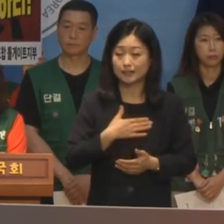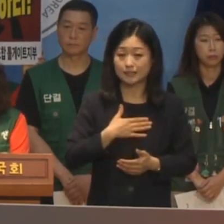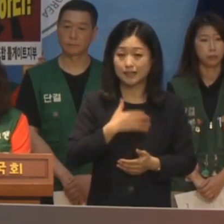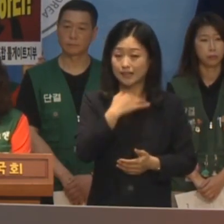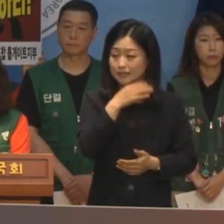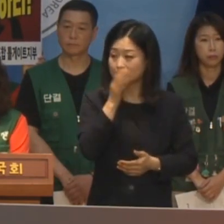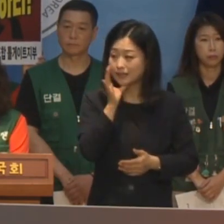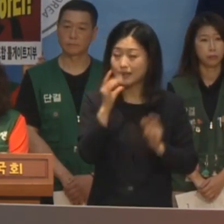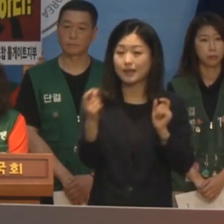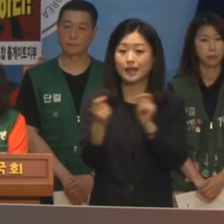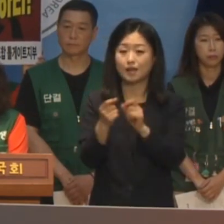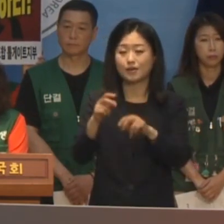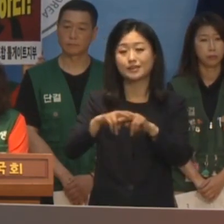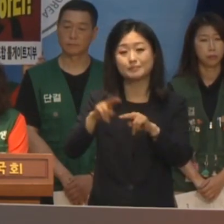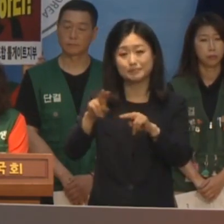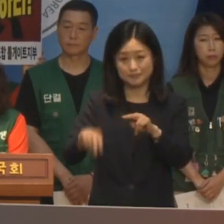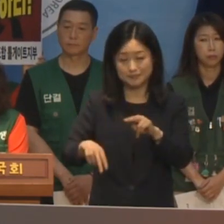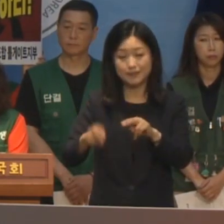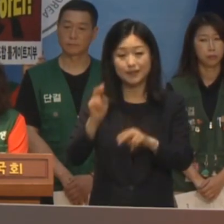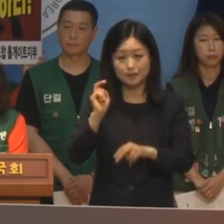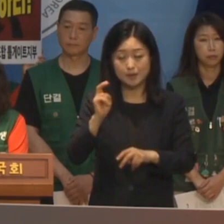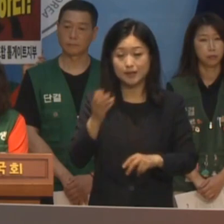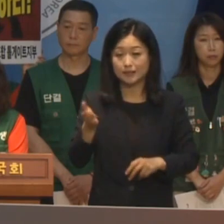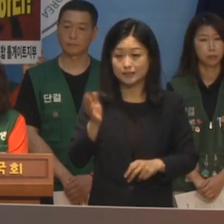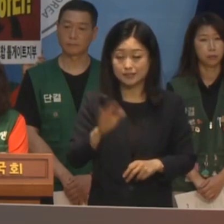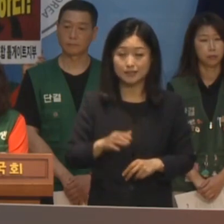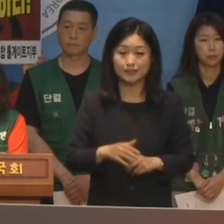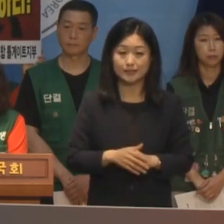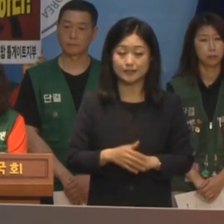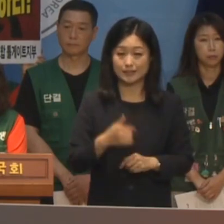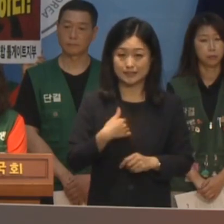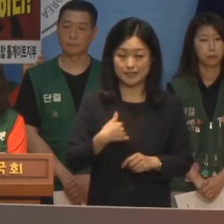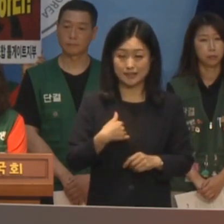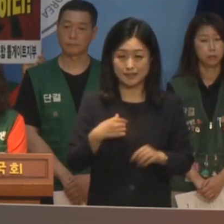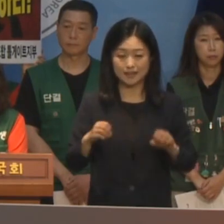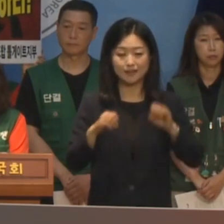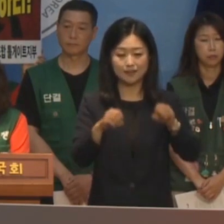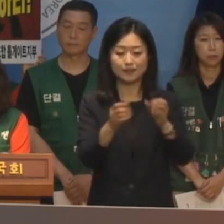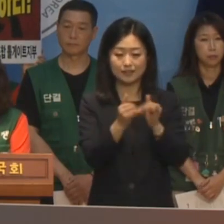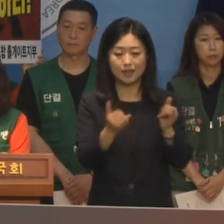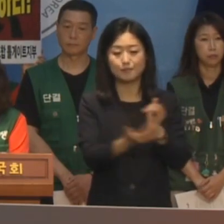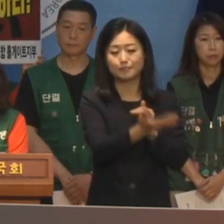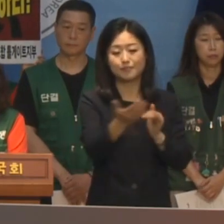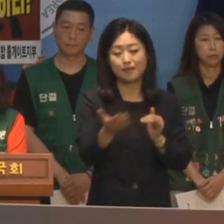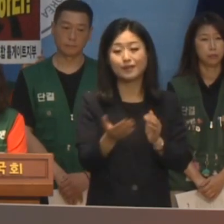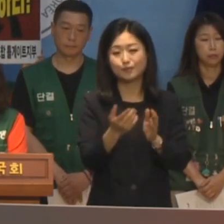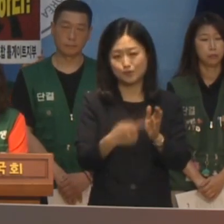얼마 남지 않았지만 동료 순합원들을 위해서라도